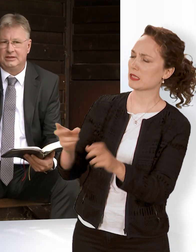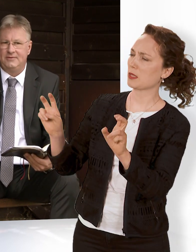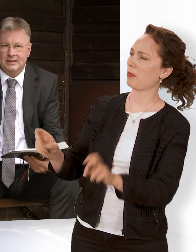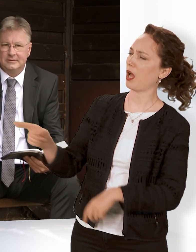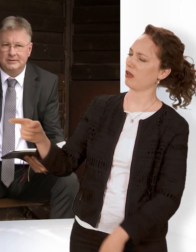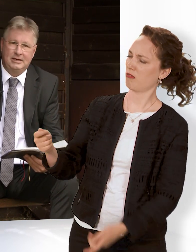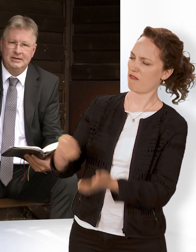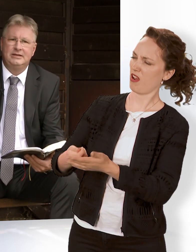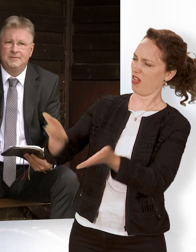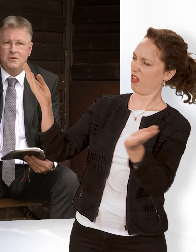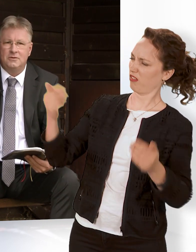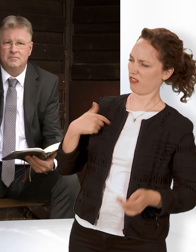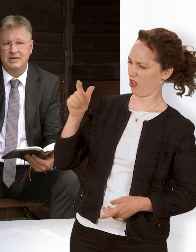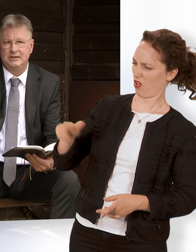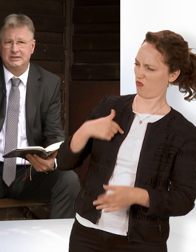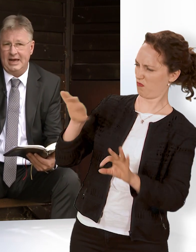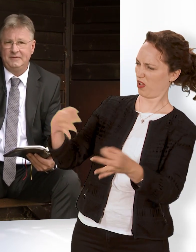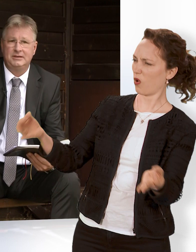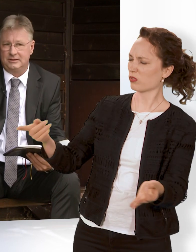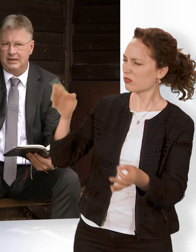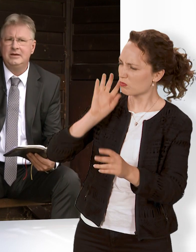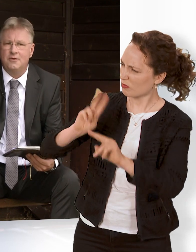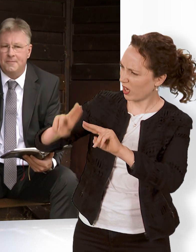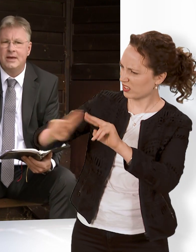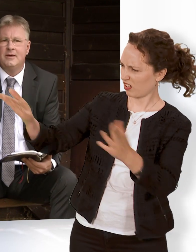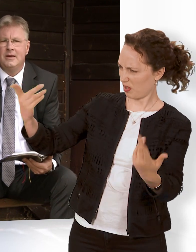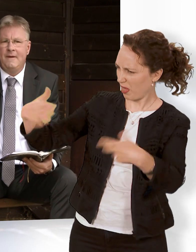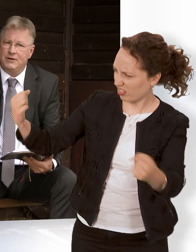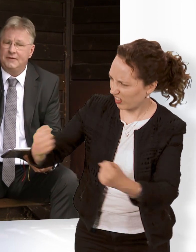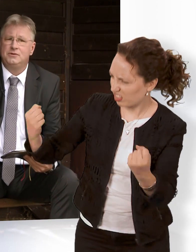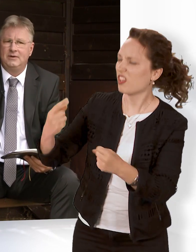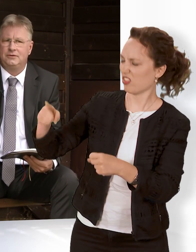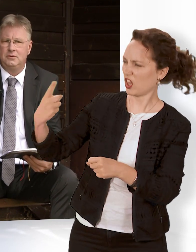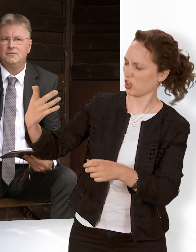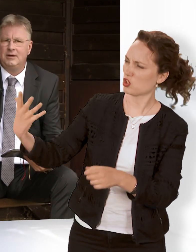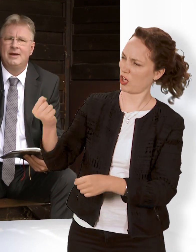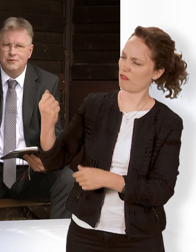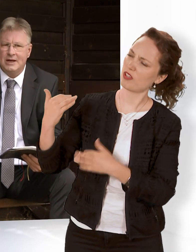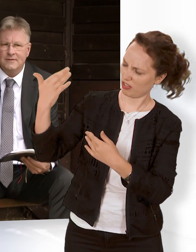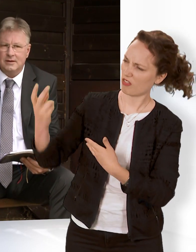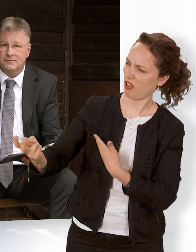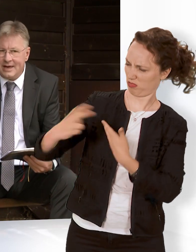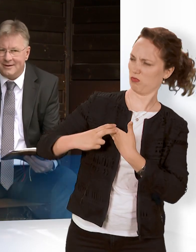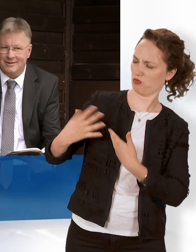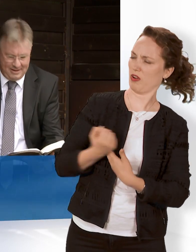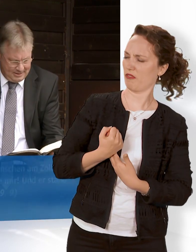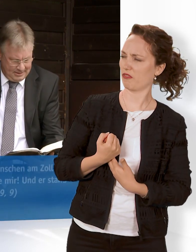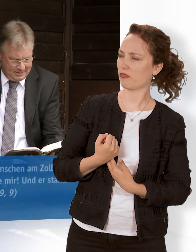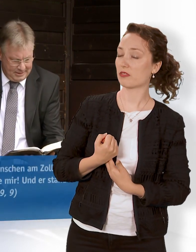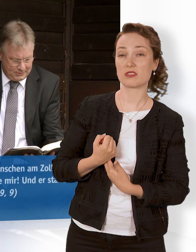bist es nicht wert, dich kann ich nicht brauchen. Bessere dich, ändere dich, trainiere noch mehr, dann schaffst du es vielleicht irgendwann in meine Startelf.